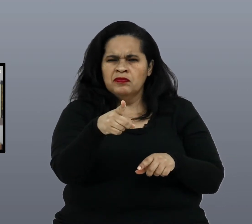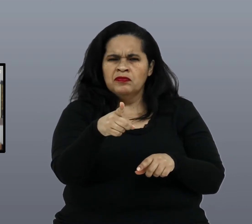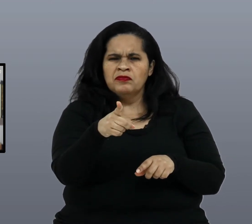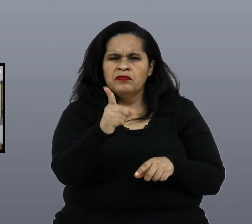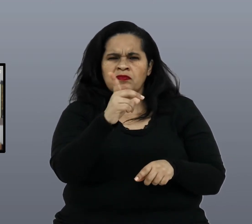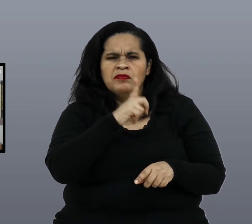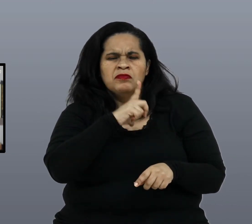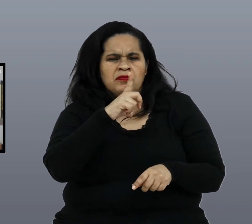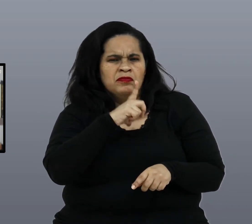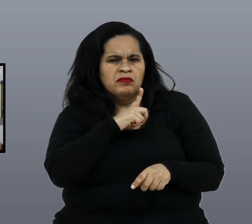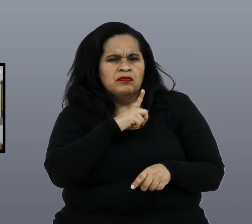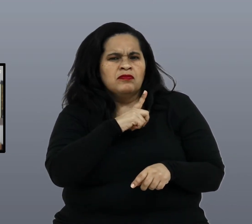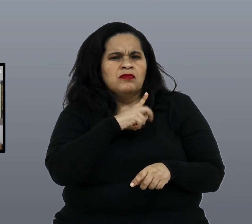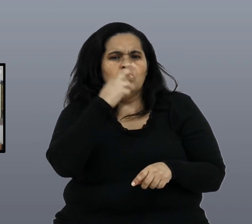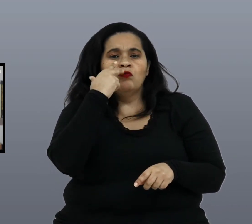do império é a língua grega. Por isso o império